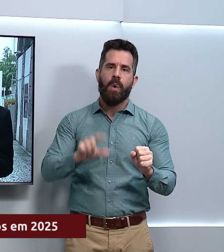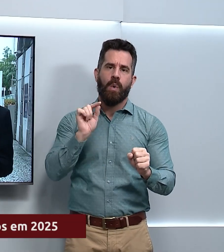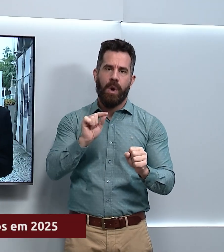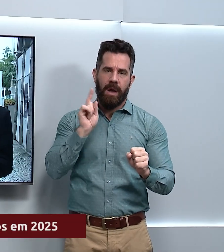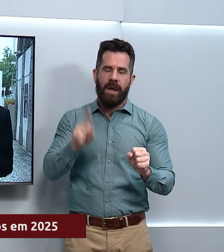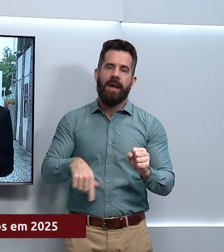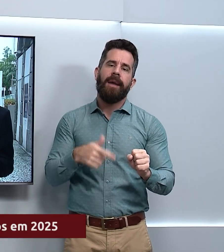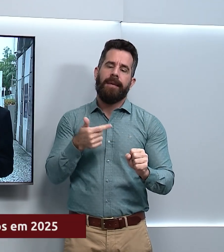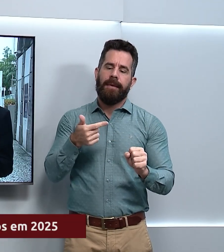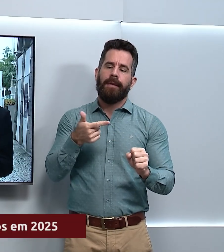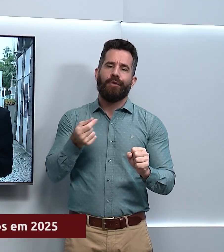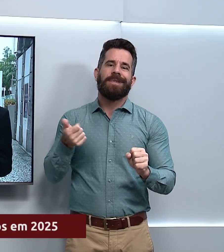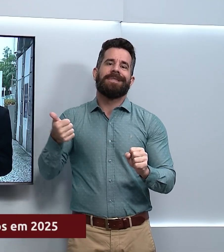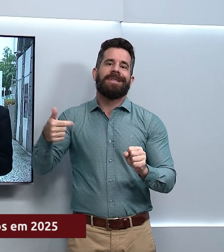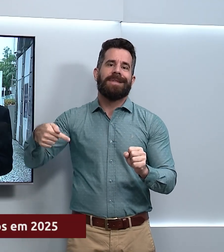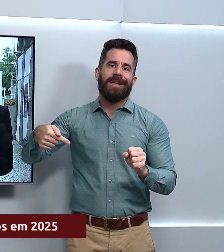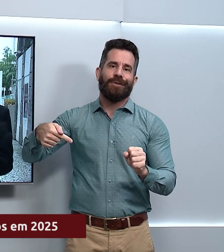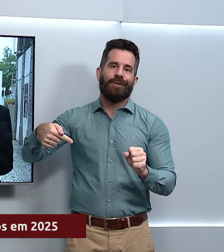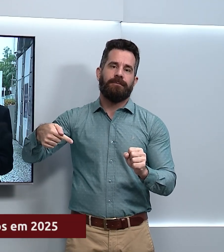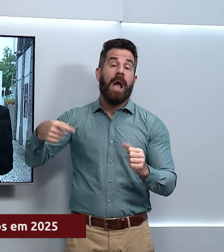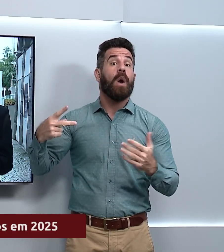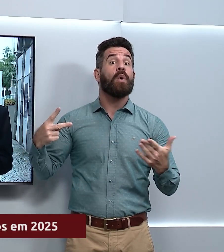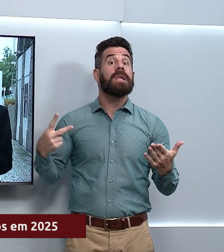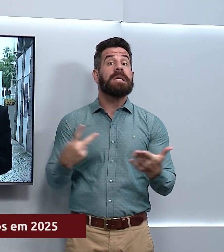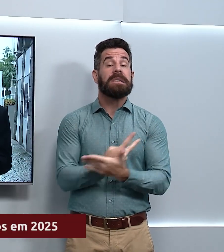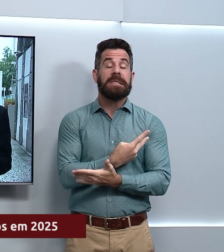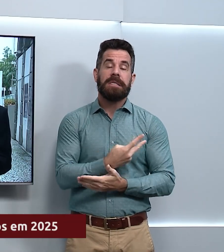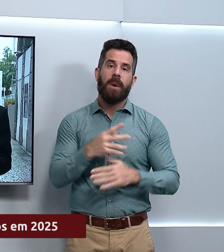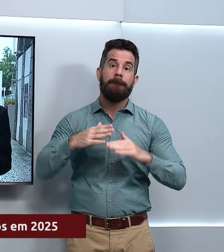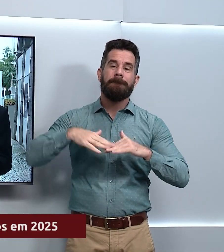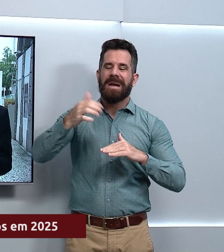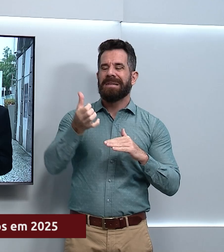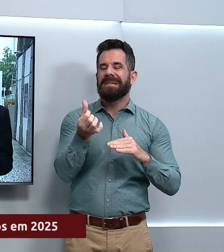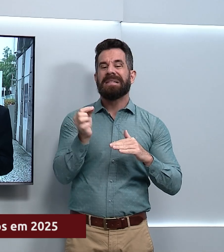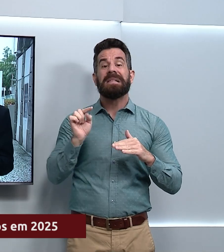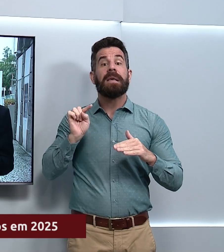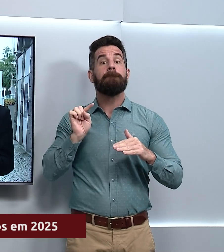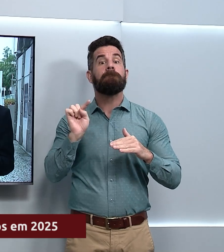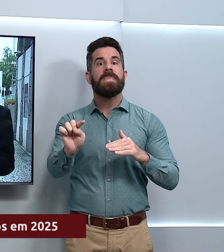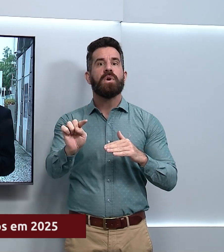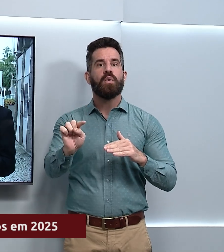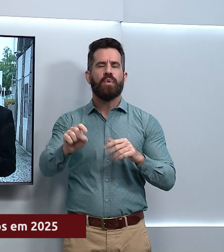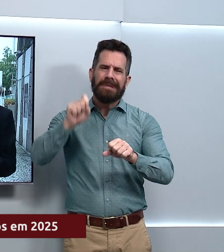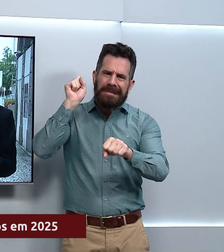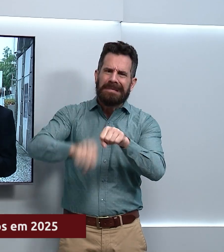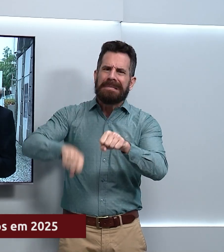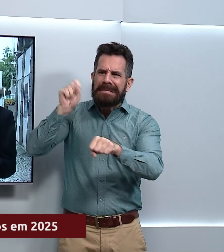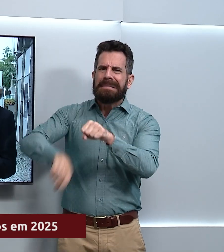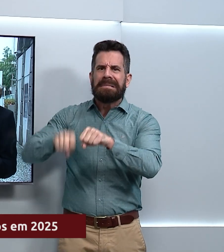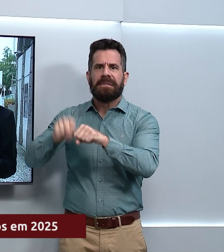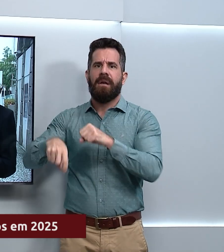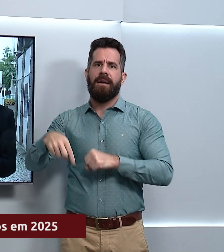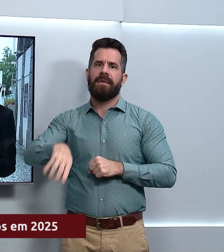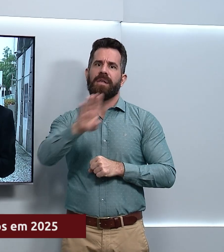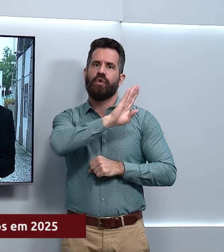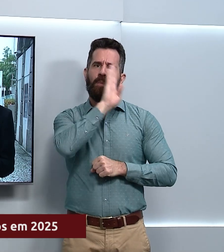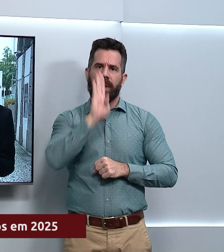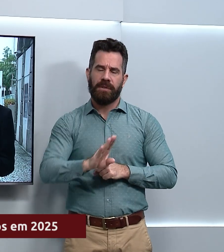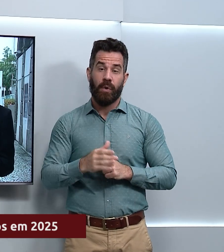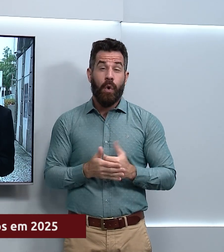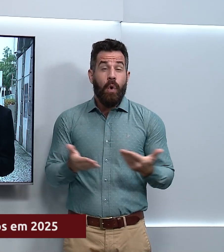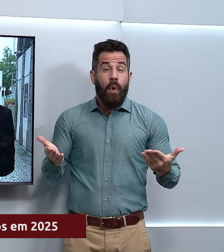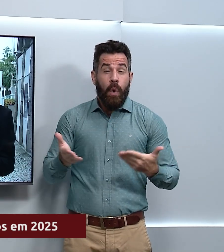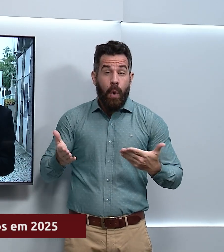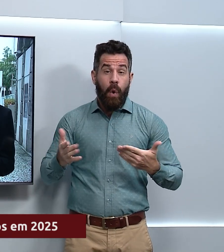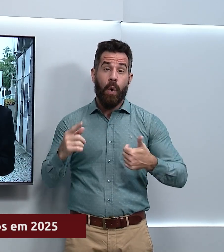foi 2017, quando foram registradas mais de 60 mil mortes violentas no país. Hoje,